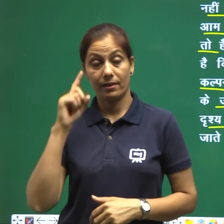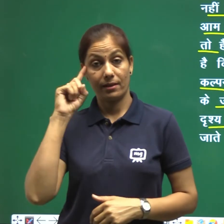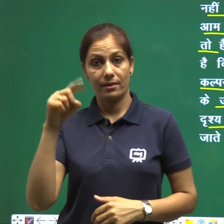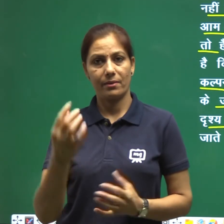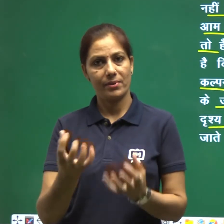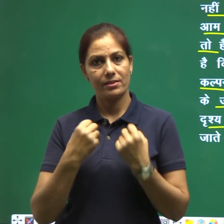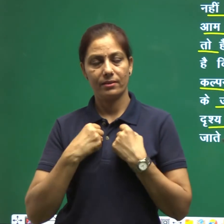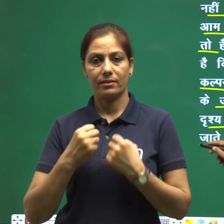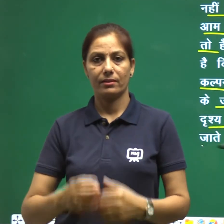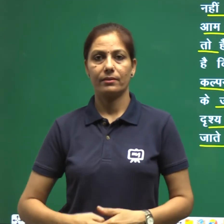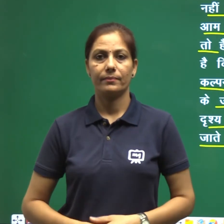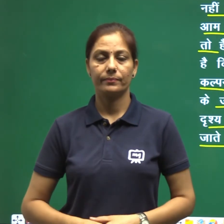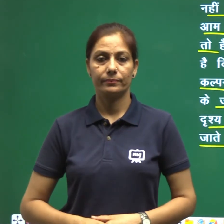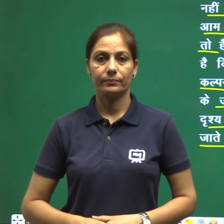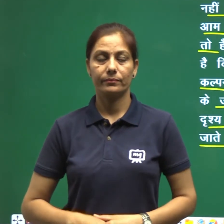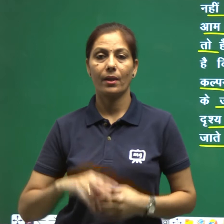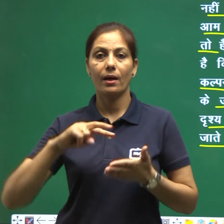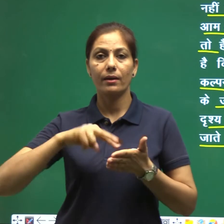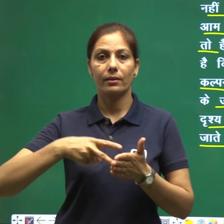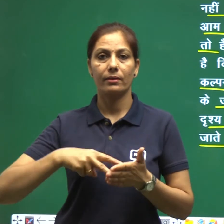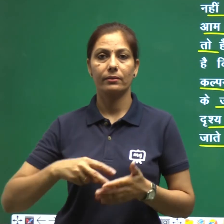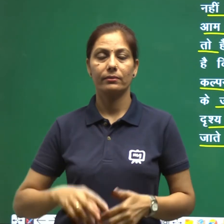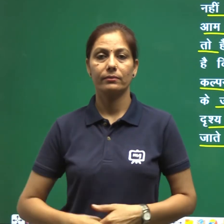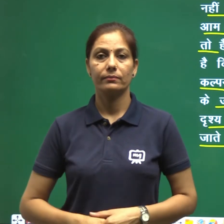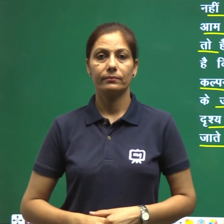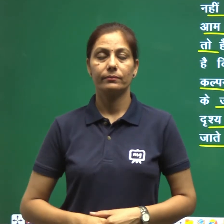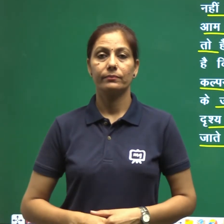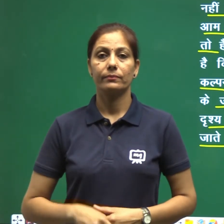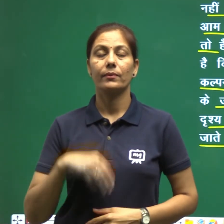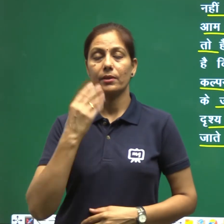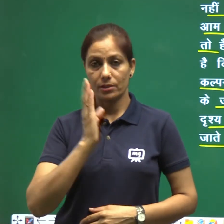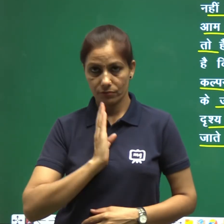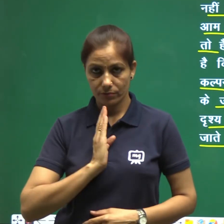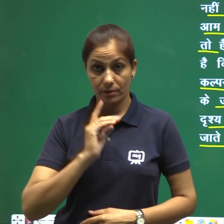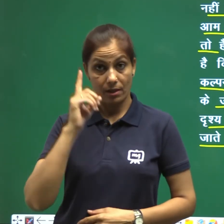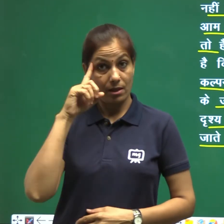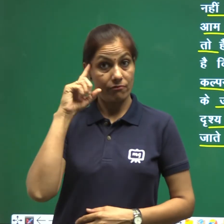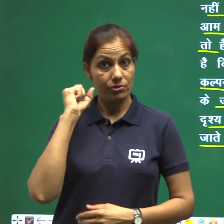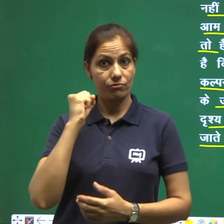मिल जाते हैं। अर्थात ईश्वर के विश्वास के कारण